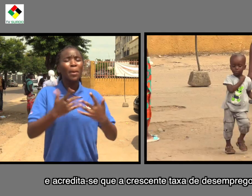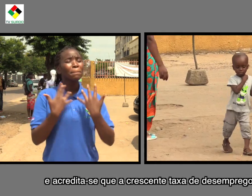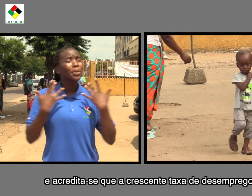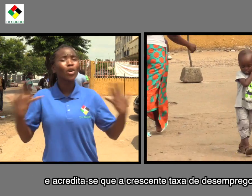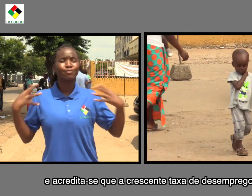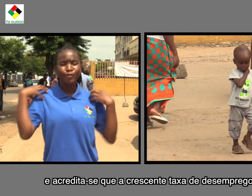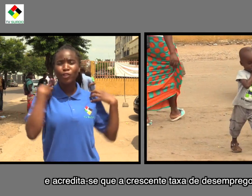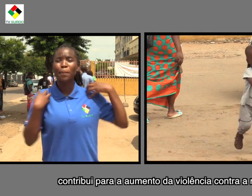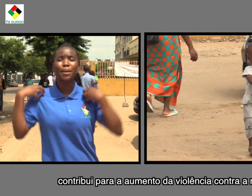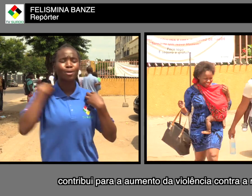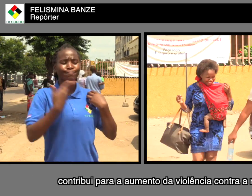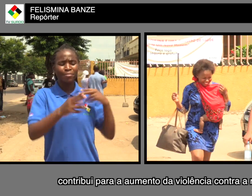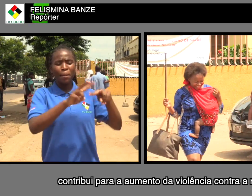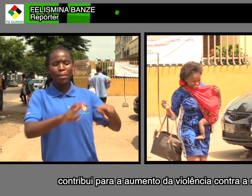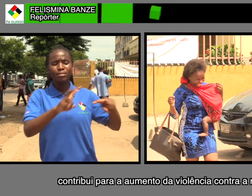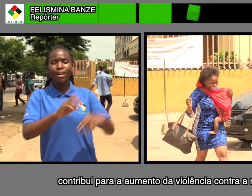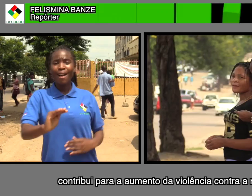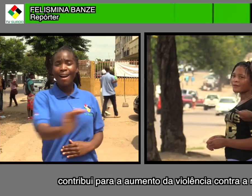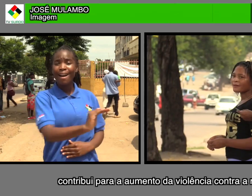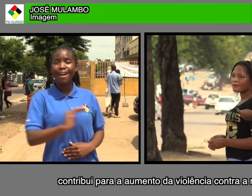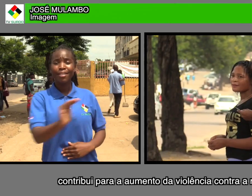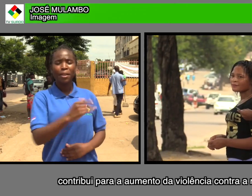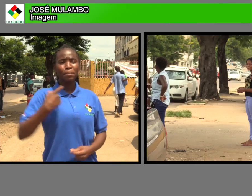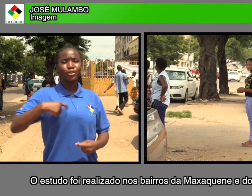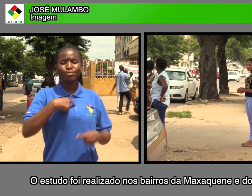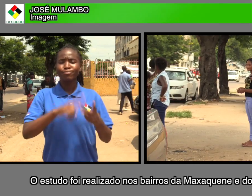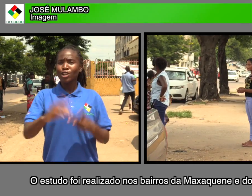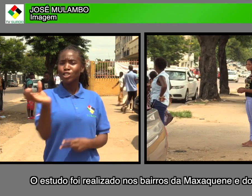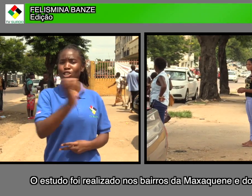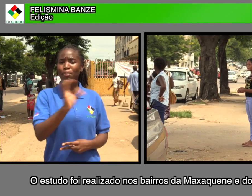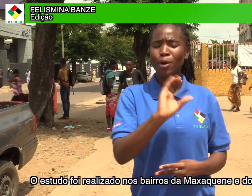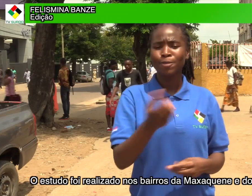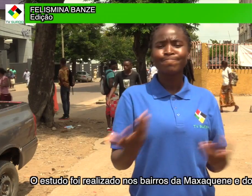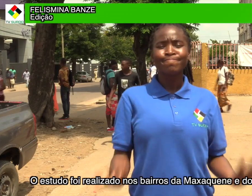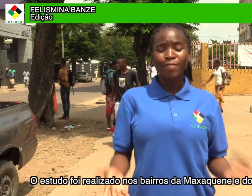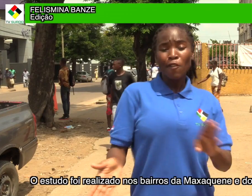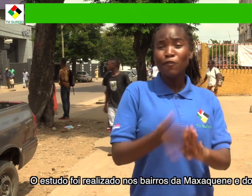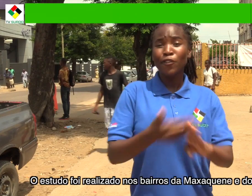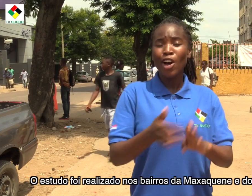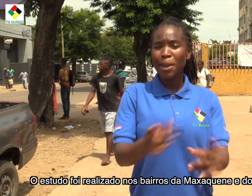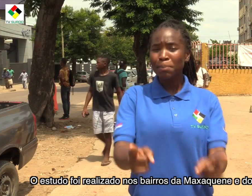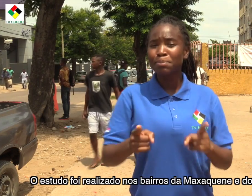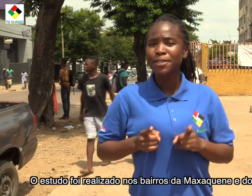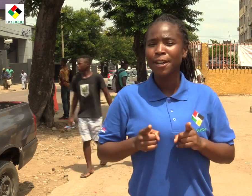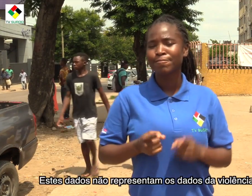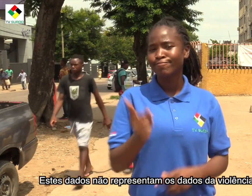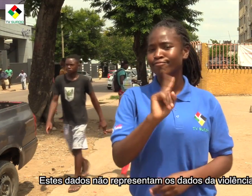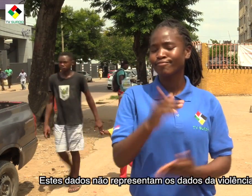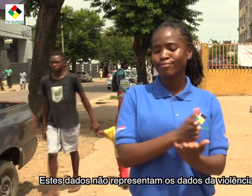de desemprego para os jovens contribui para o aumento da violência contra a mulher. Tudo foi realizado nos bairros de Machaqueira e Xamanculo. Os dados não